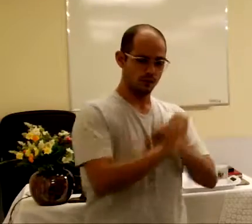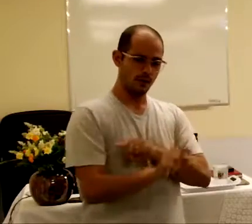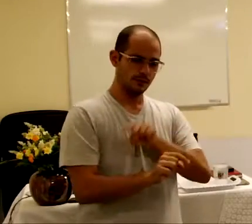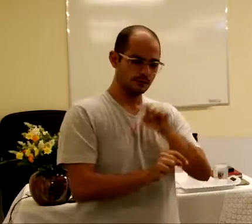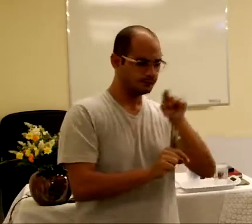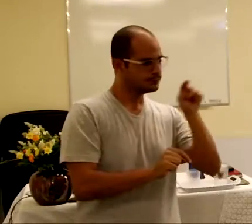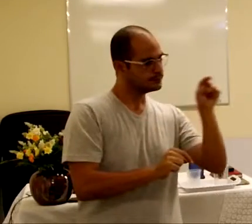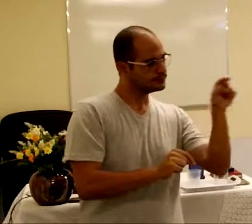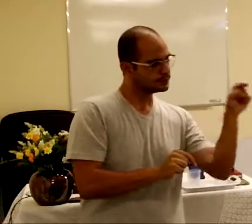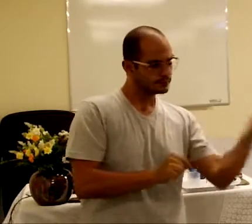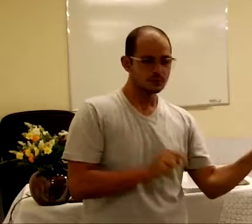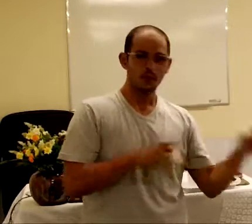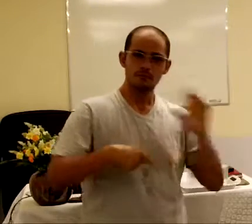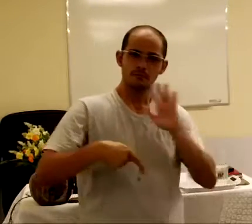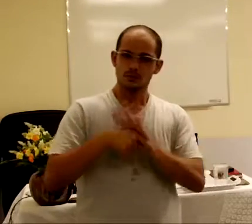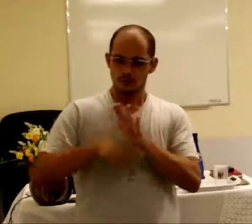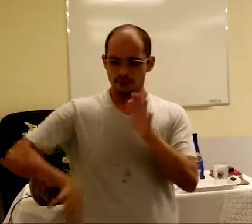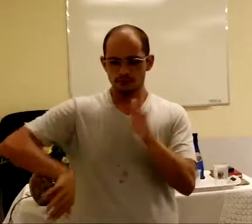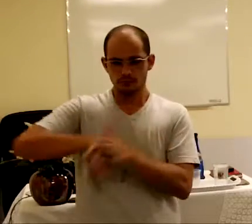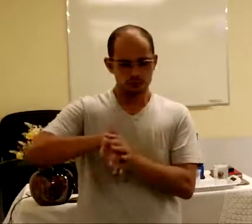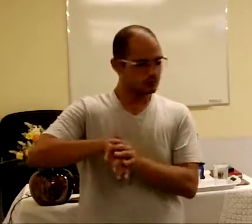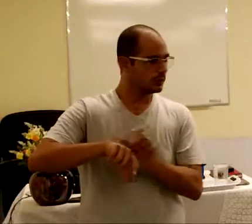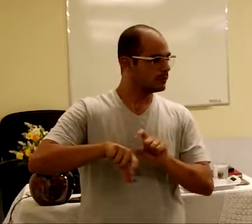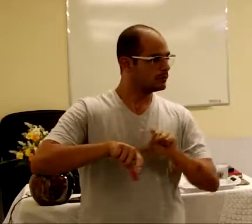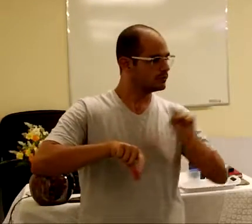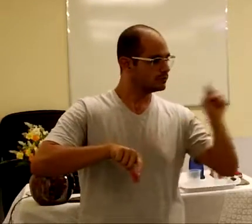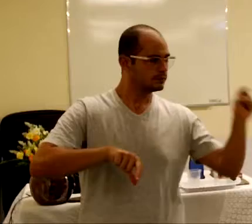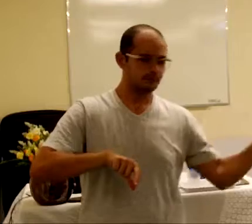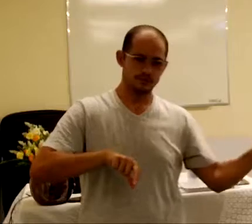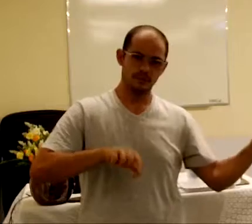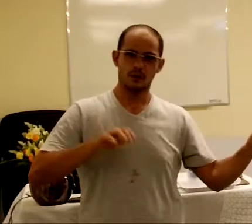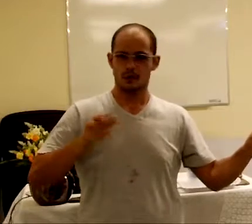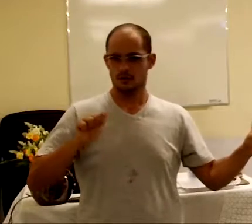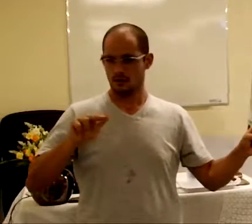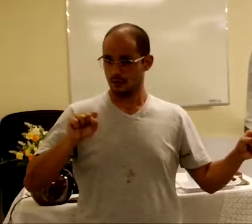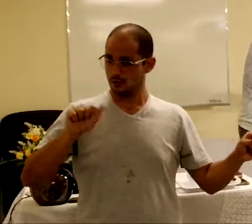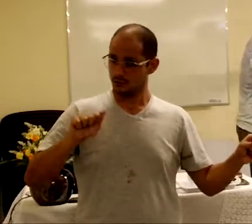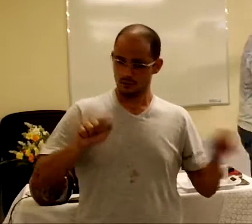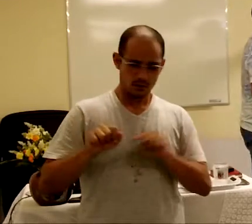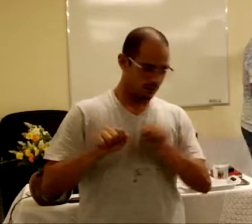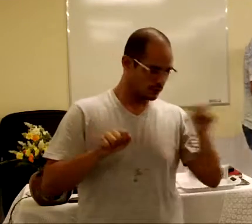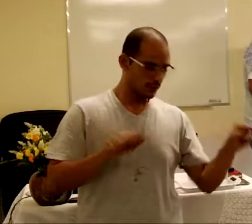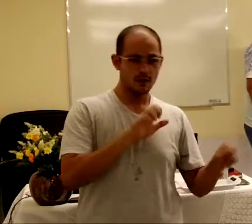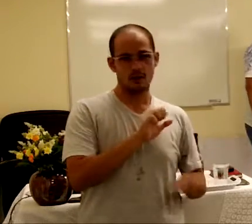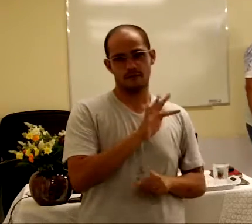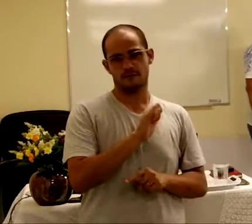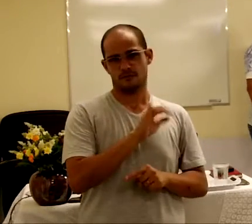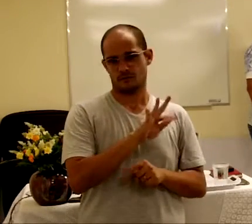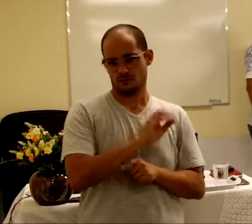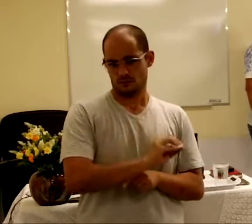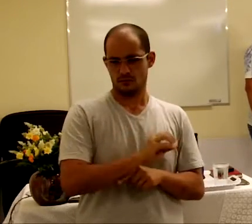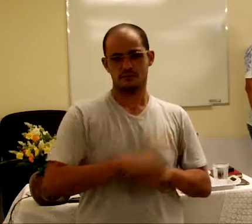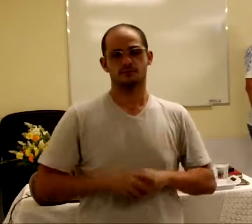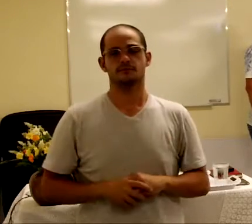é um efeito de uma causa que foi o chute. Causa e efeito. Né? Não há um efeito sem uma causa.